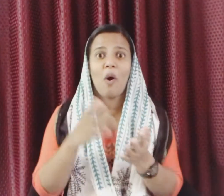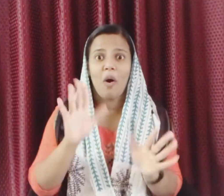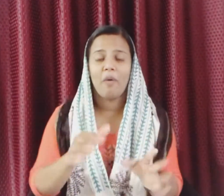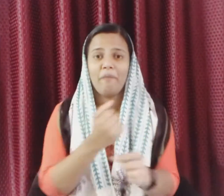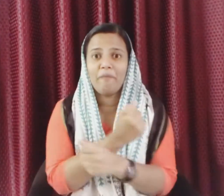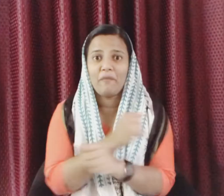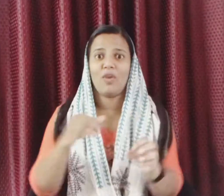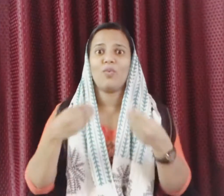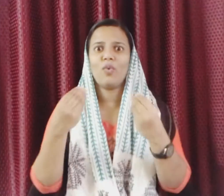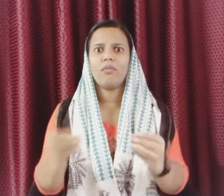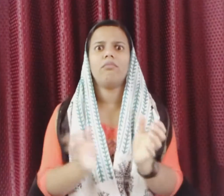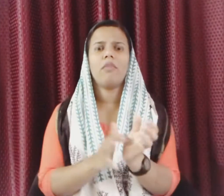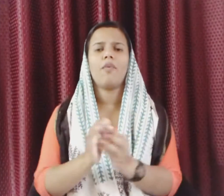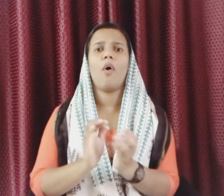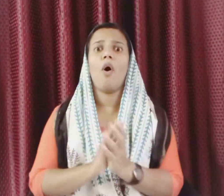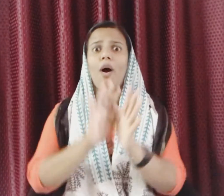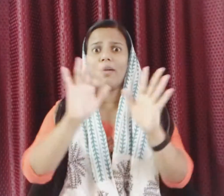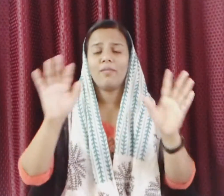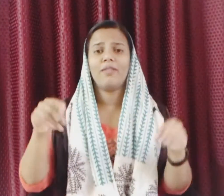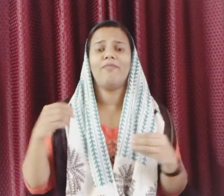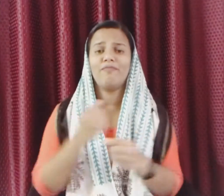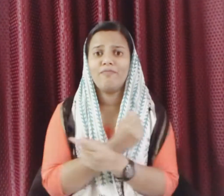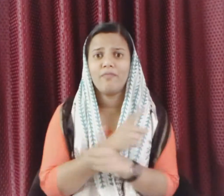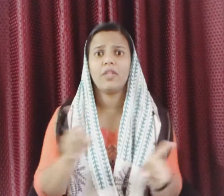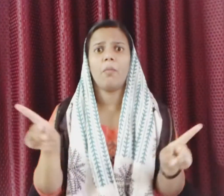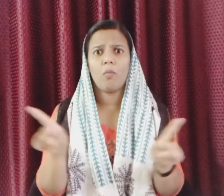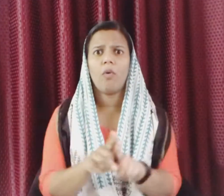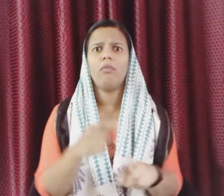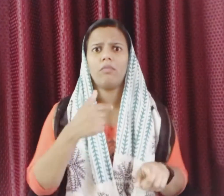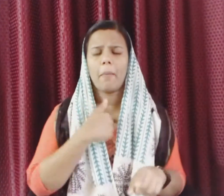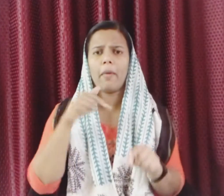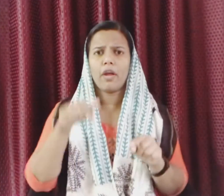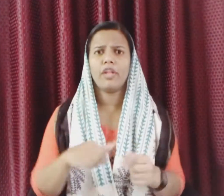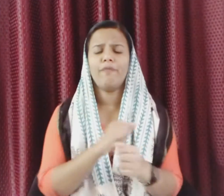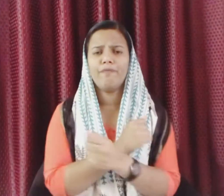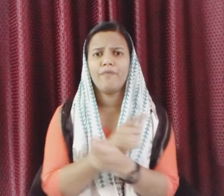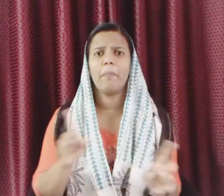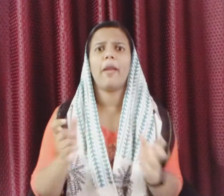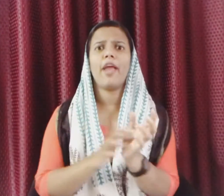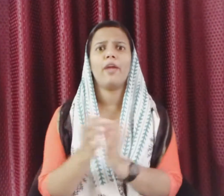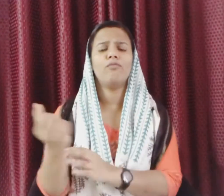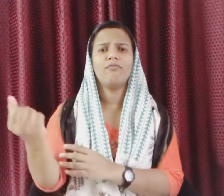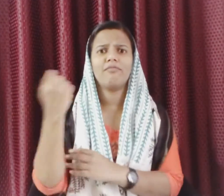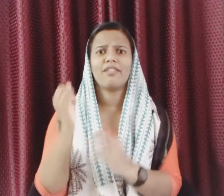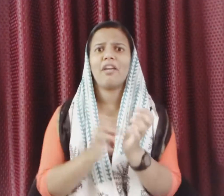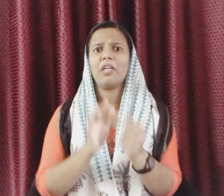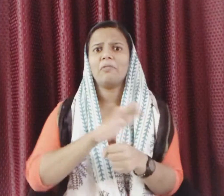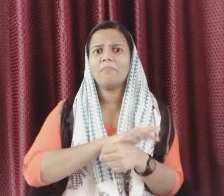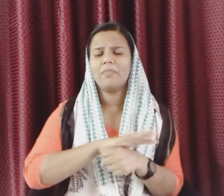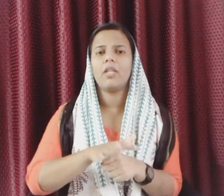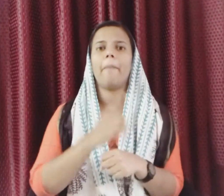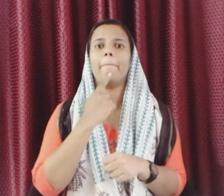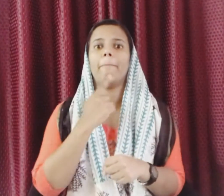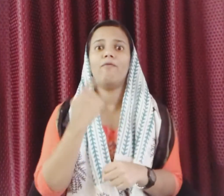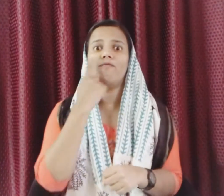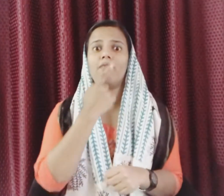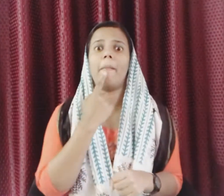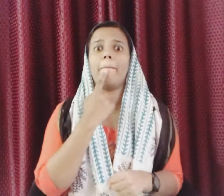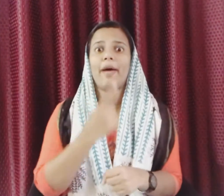കർത്താവ്, കഴിഞ്ഞ കാലങ്ങളിൽ അത്ഭുതകരമായി വിടുവിച്ച കർത്താവ്, നമ്മളെ വിടുവിപ്പാനും ശക്തനാണെന്നും മതിയായവനാണെന്നും നമ്മുടെ വാ തുറന്ന് നമ്മൾ പറയണം. അതാ